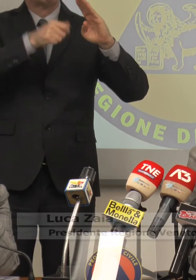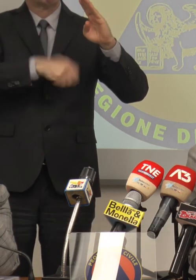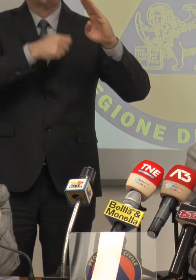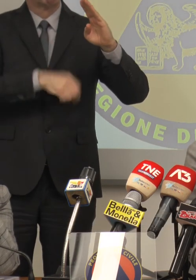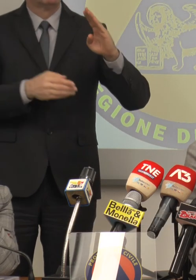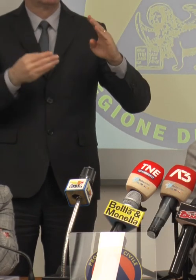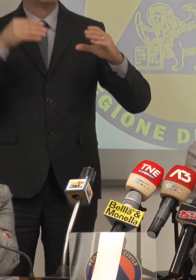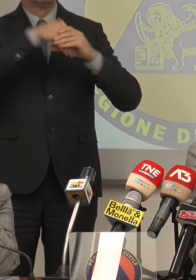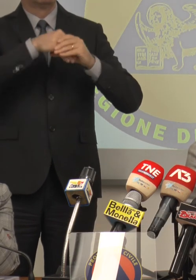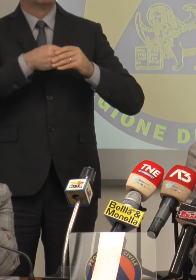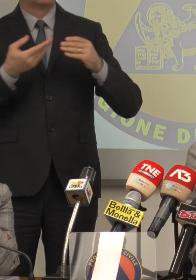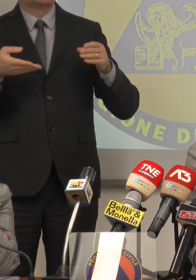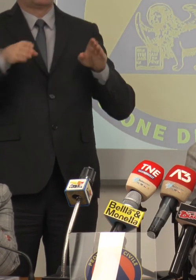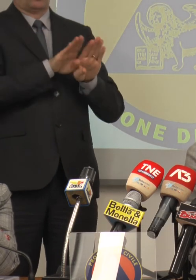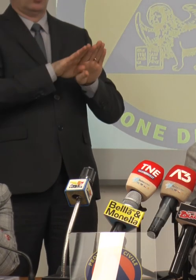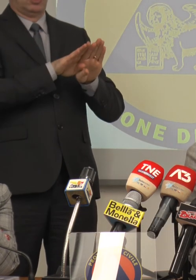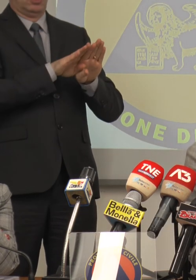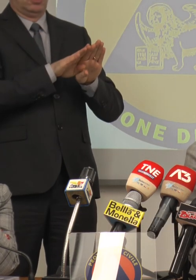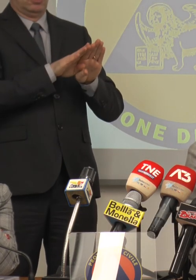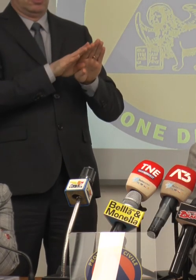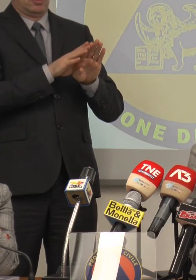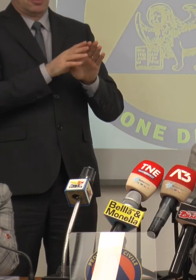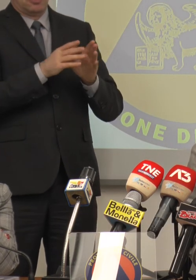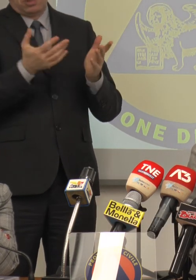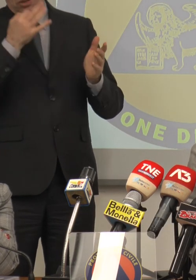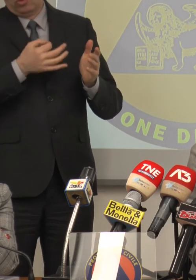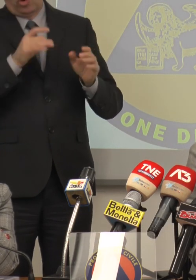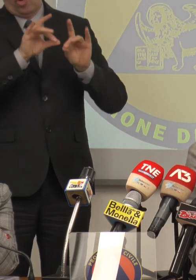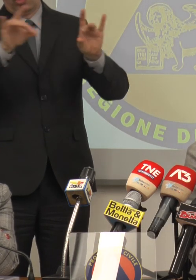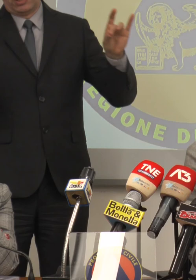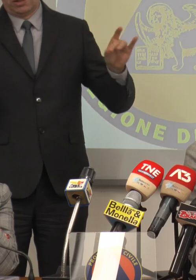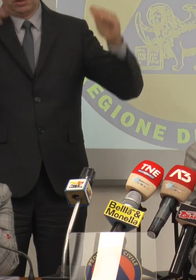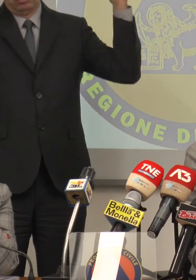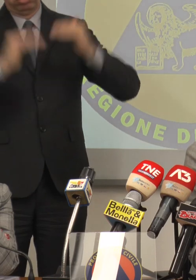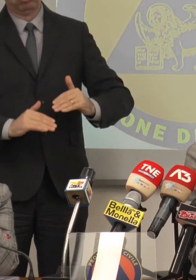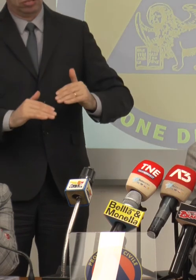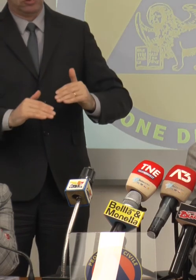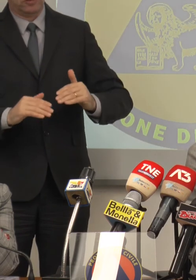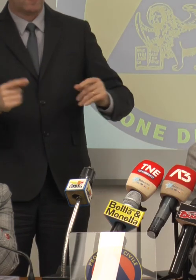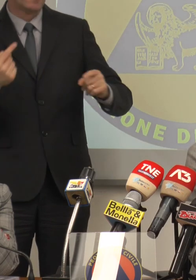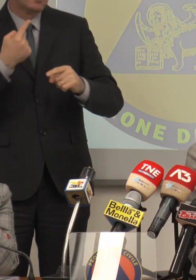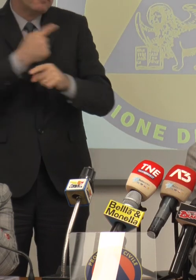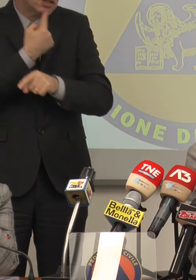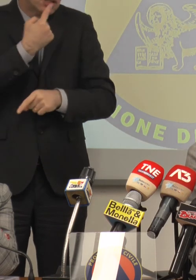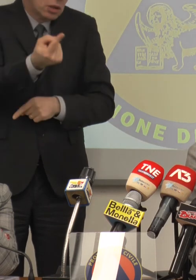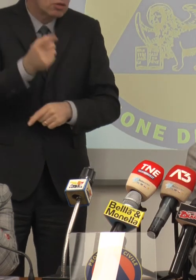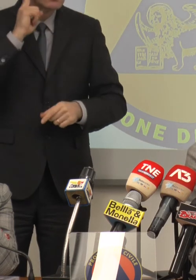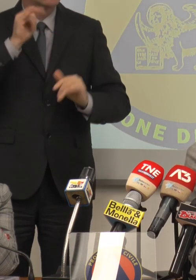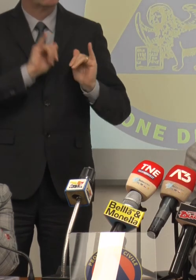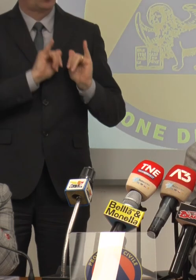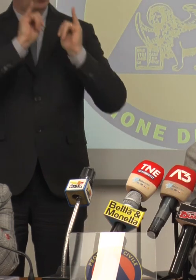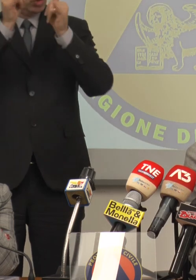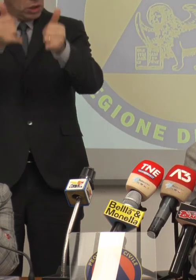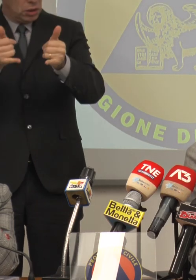precipitati i contagi. Io invece dico un'altra roba: se uscite, mettetevi in sicurezza, evitate